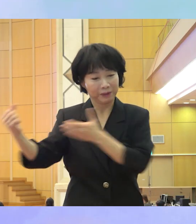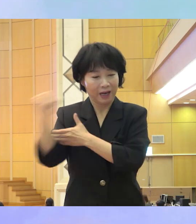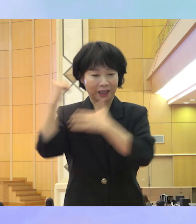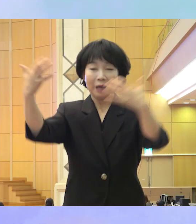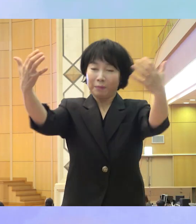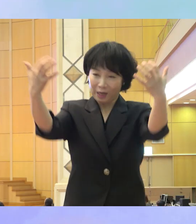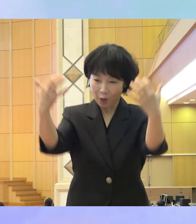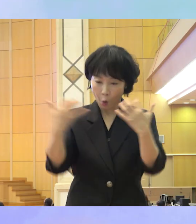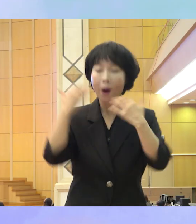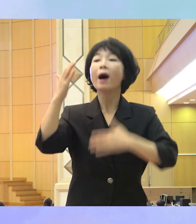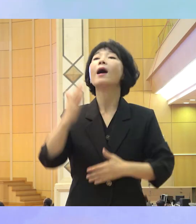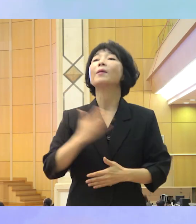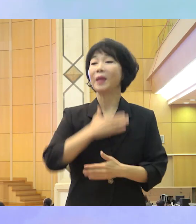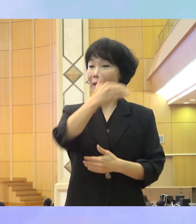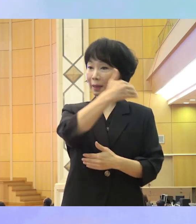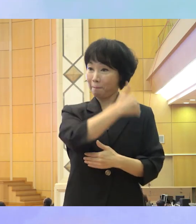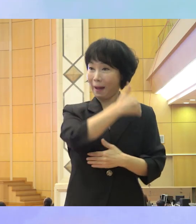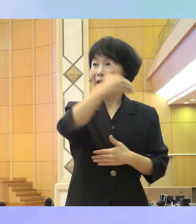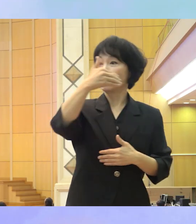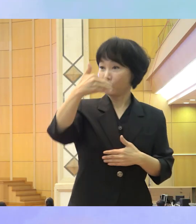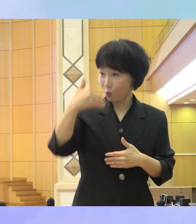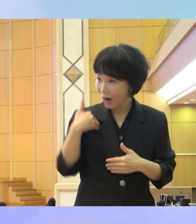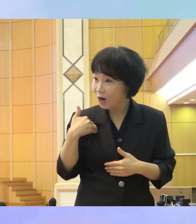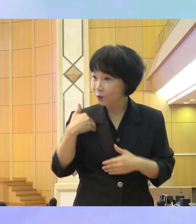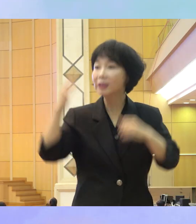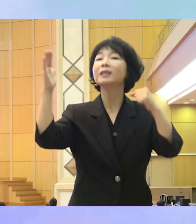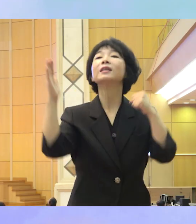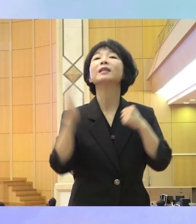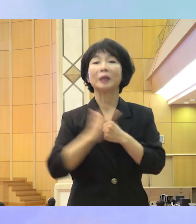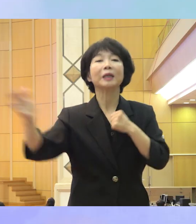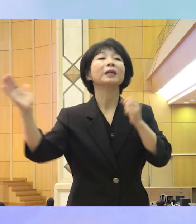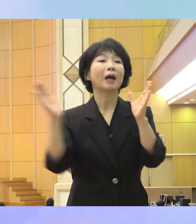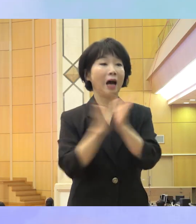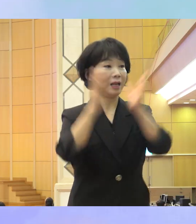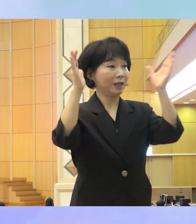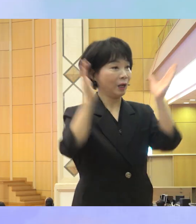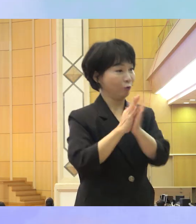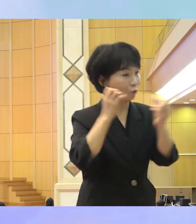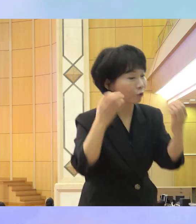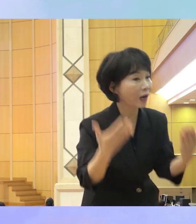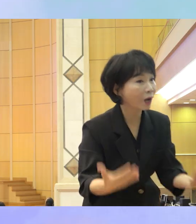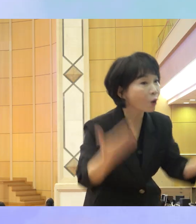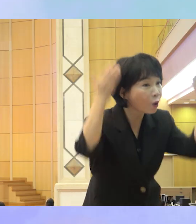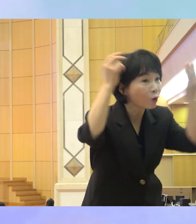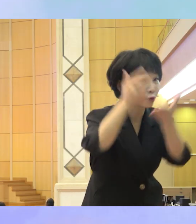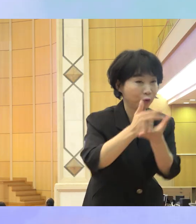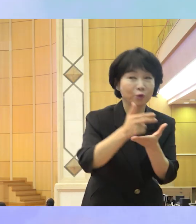힘차게 밀려와 내게 만족하오니 오 할렐루야.